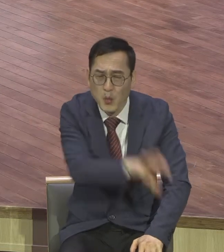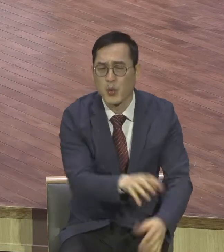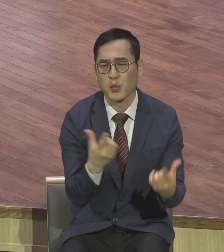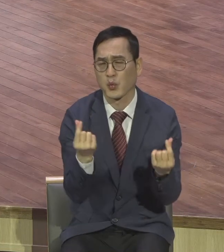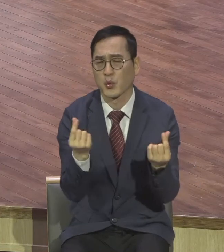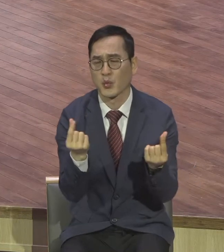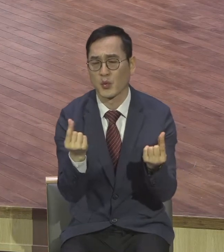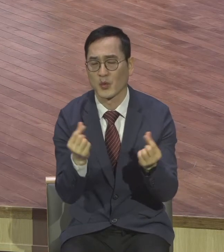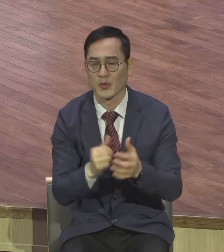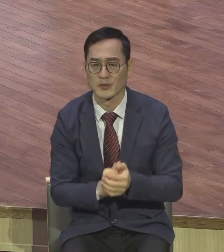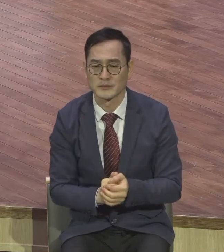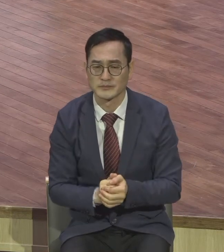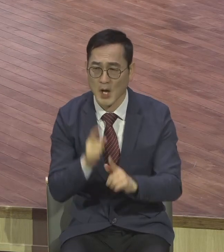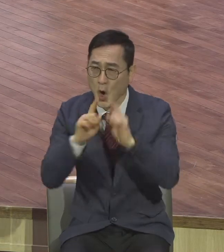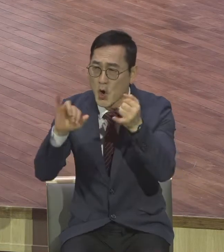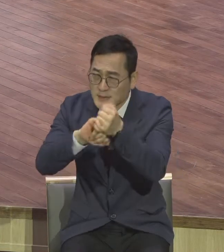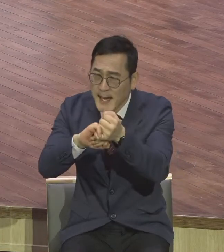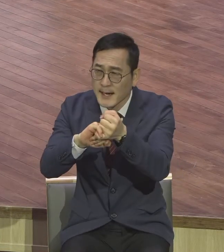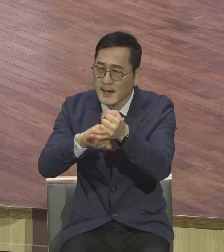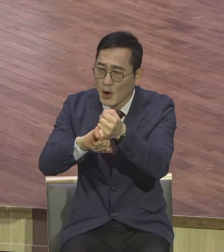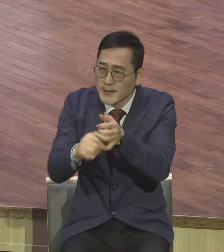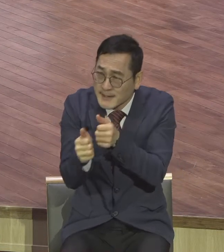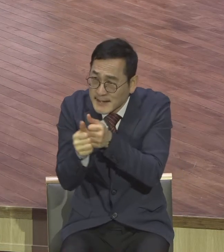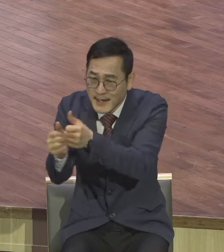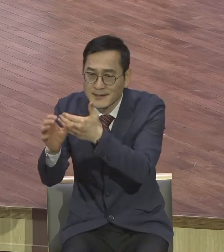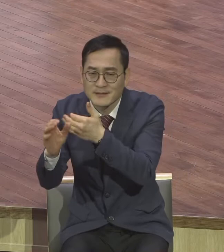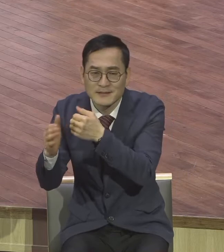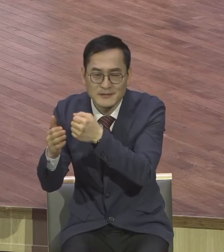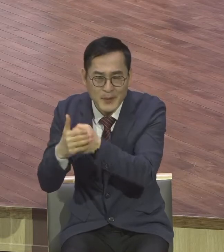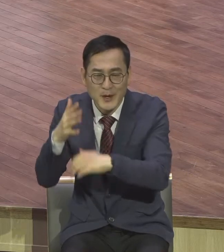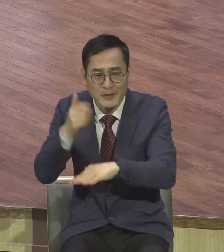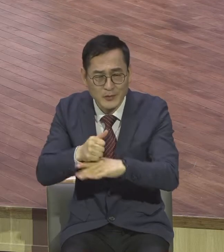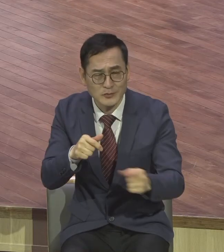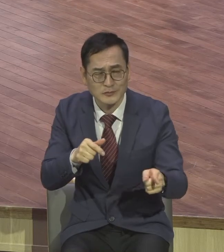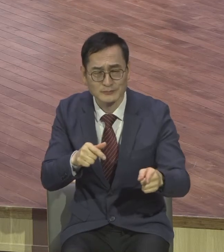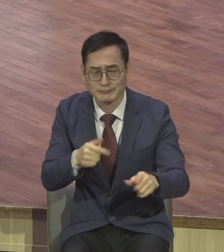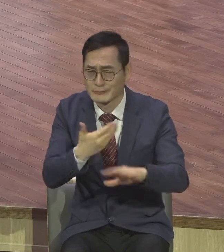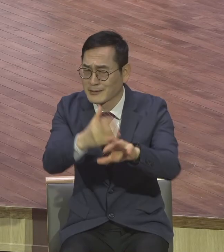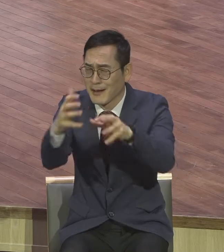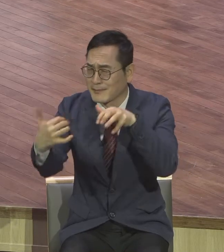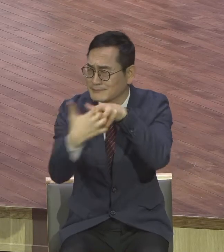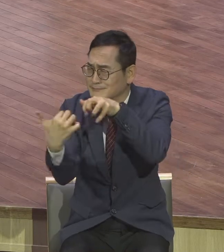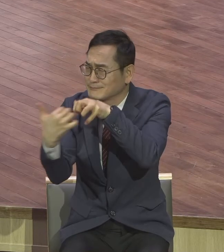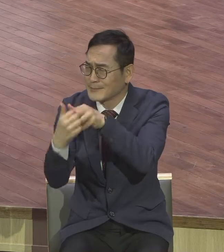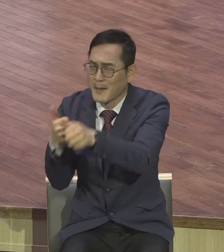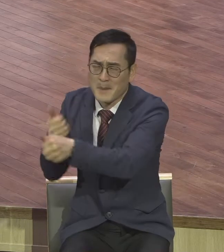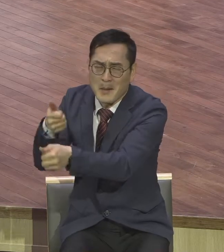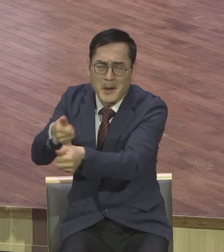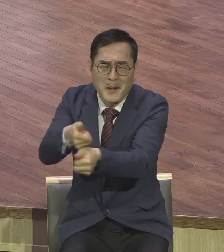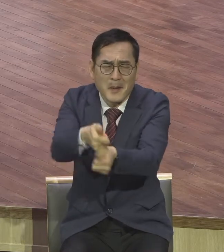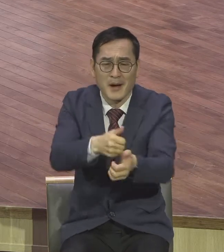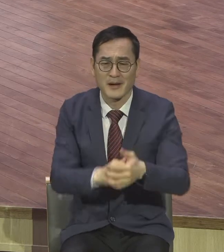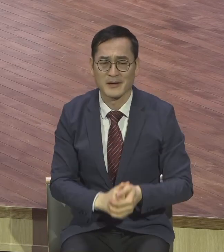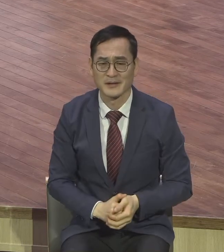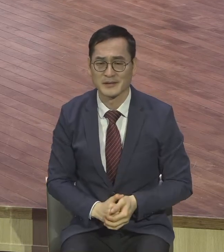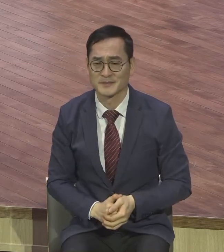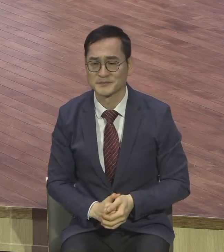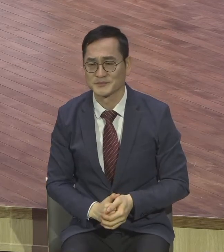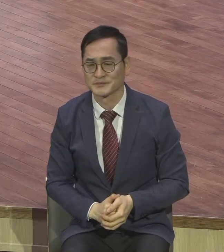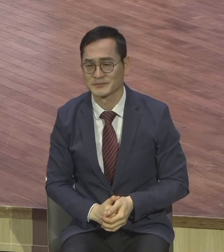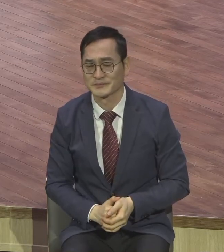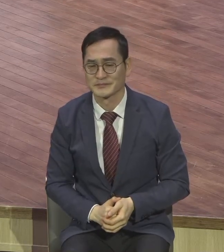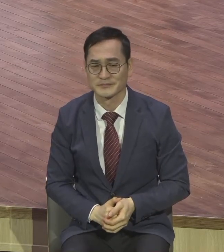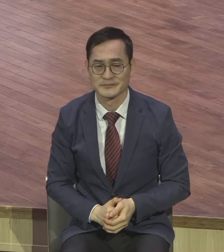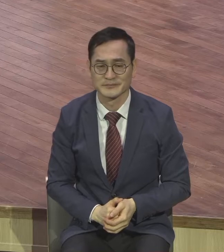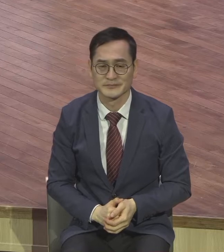따라와서 오니까 하나님이 해도 멈추고 달도 멈추고 황해도 가리고 여리고도 무너뜨리고 그냥 오도한 또 가리는 어마어마한